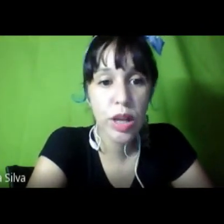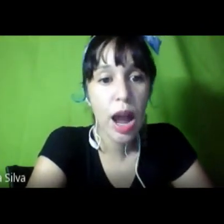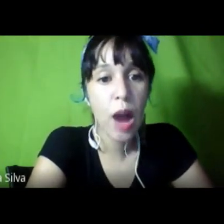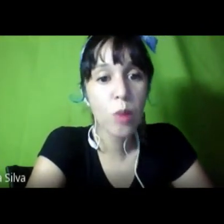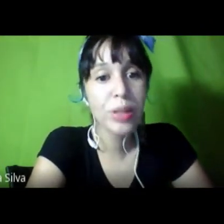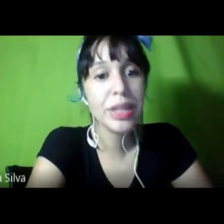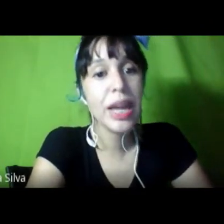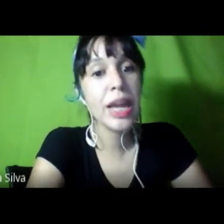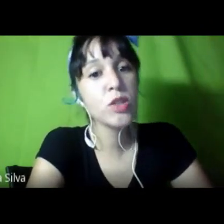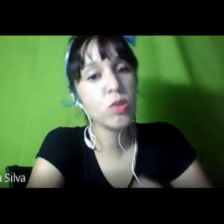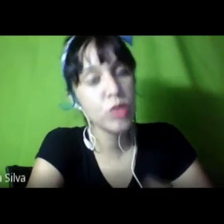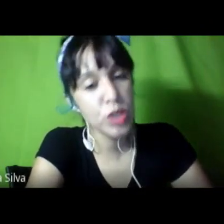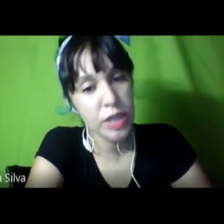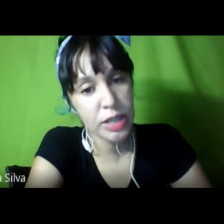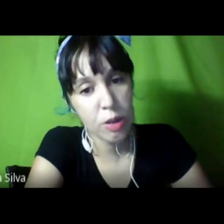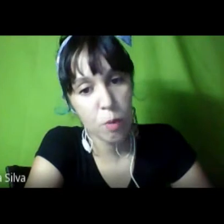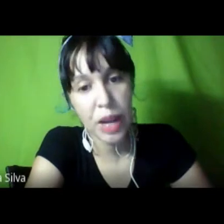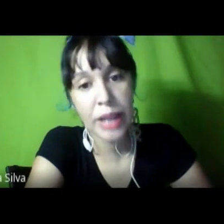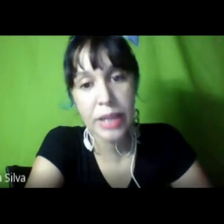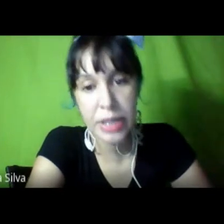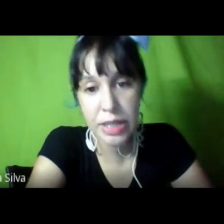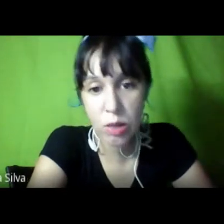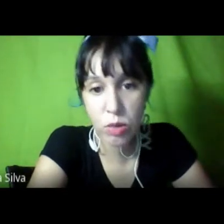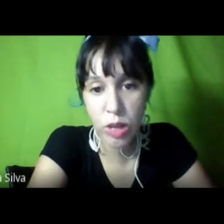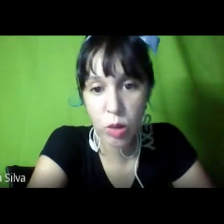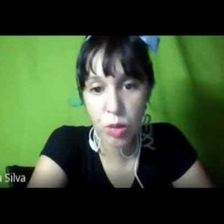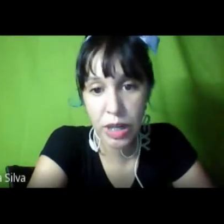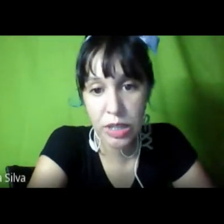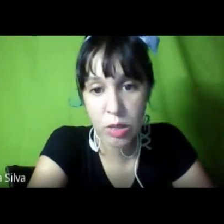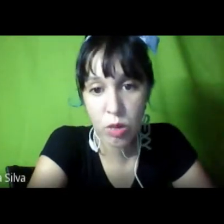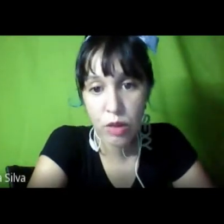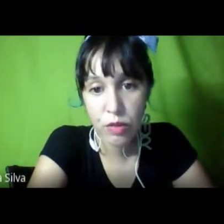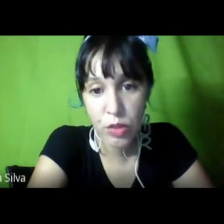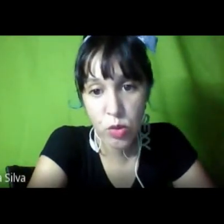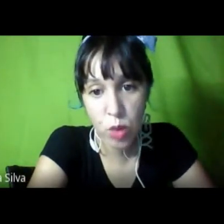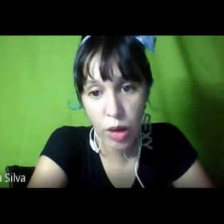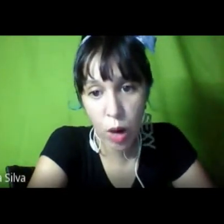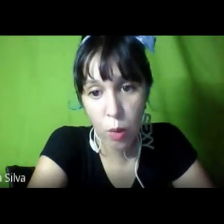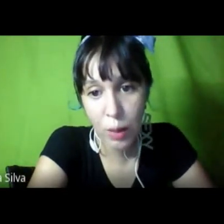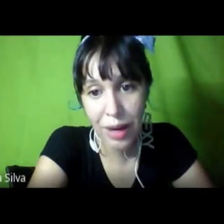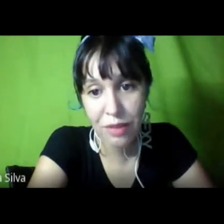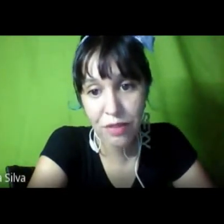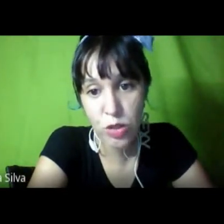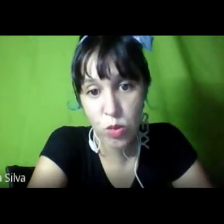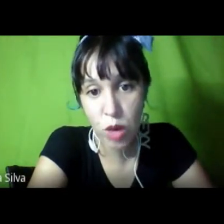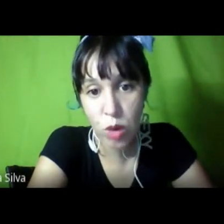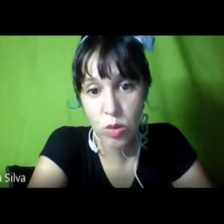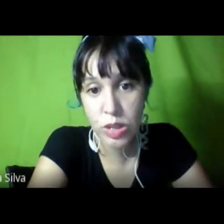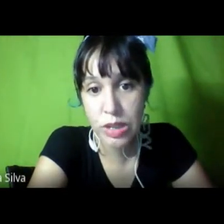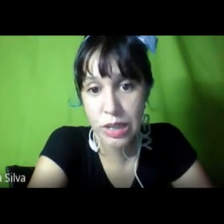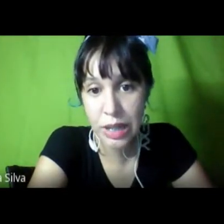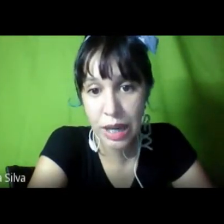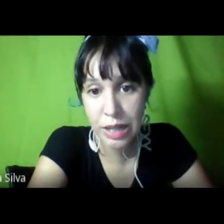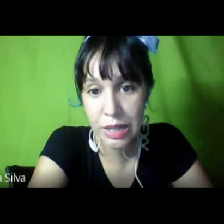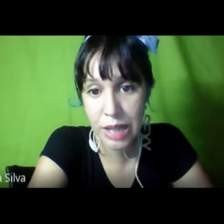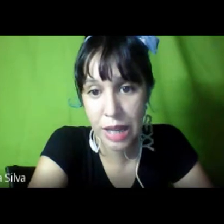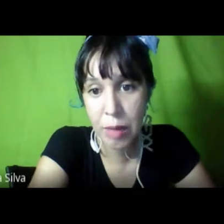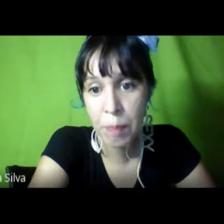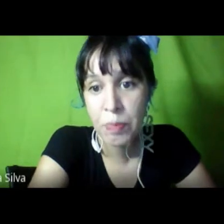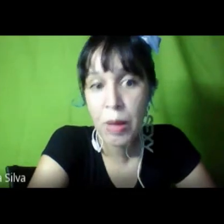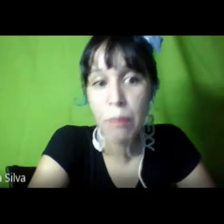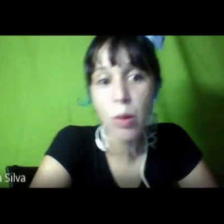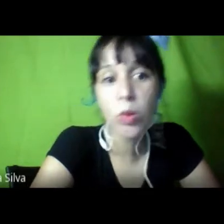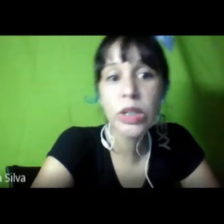surda. Há uma desouvinte,zação. É a transição da comunicação visual oral para a visual